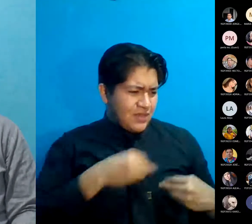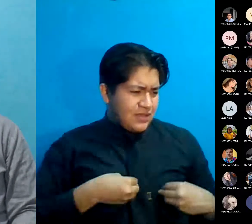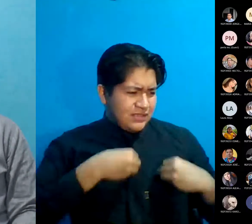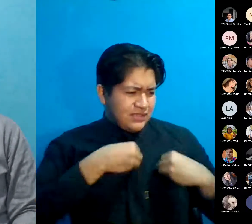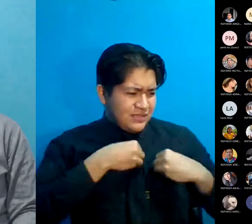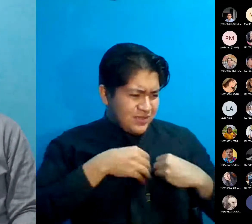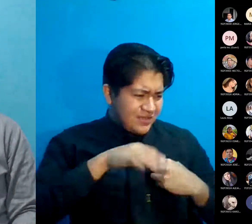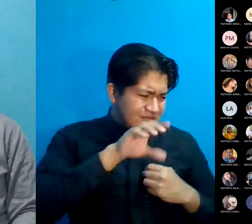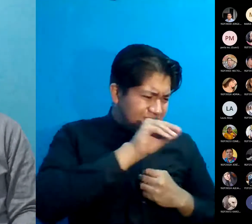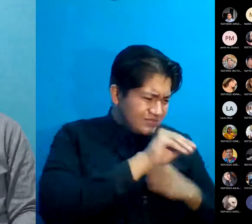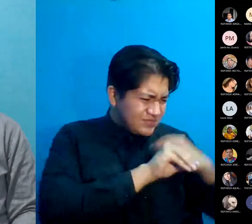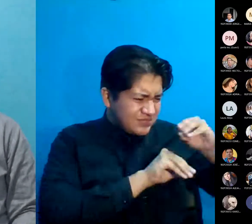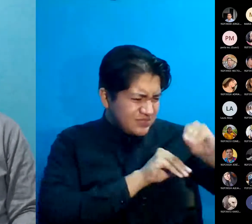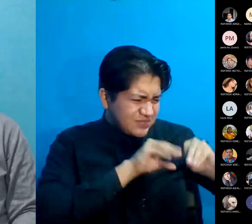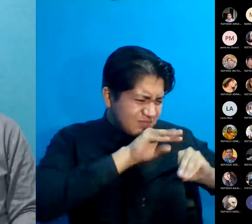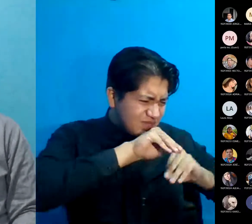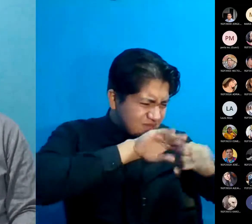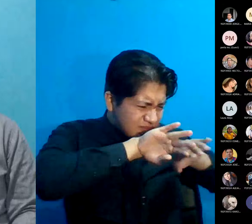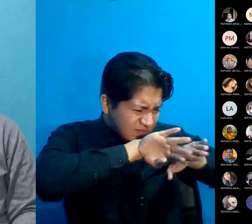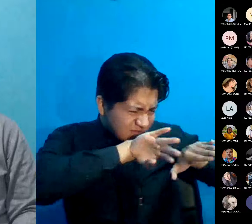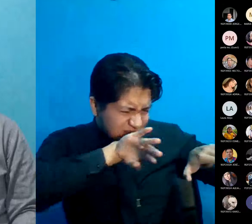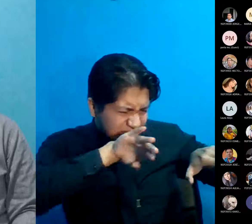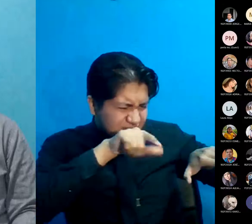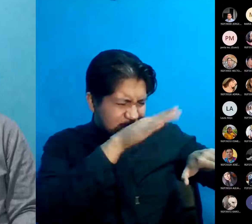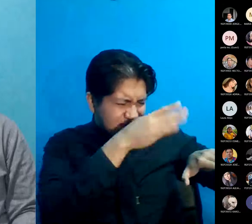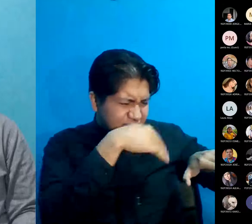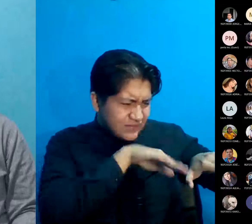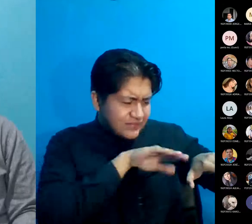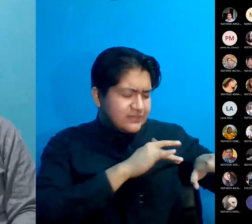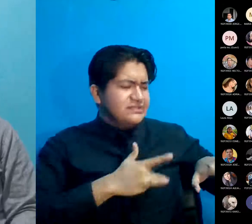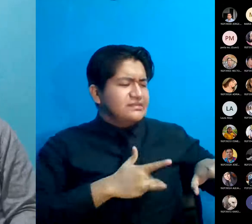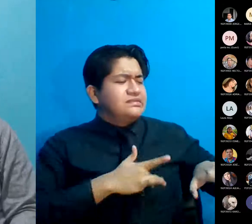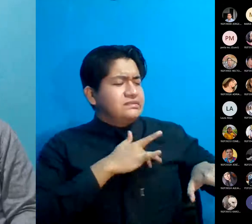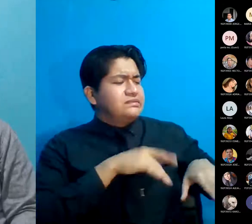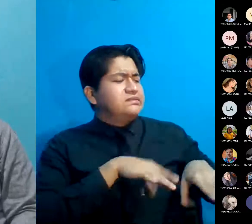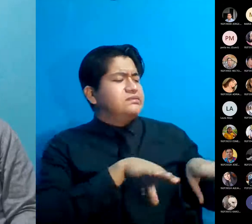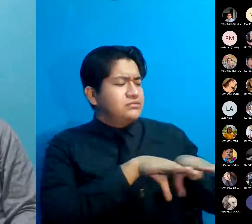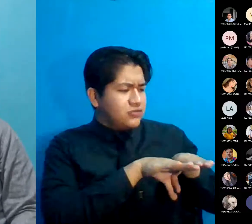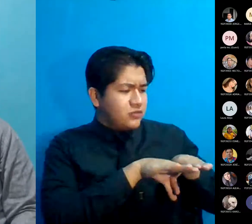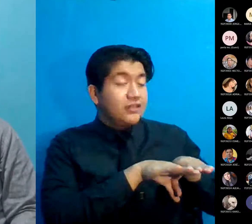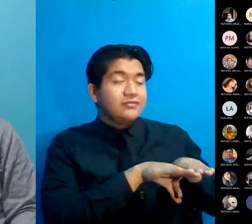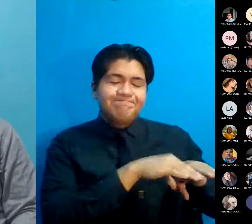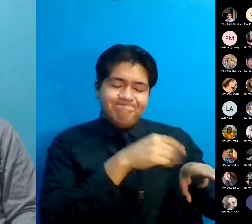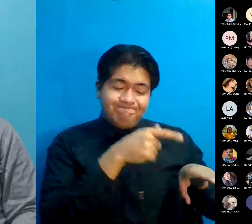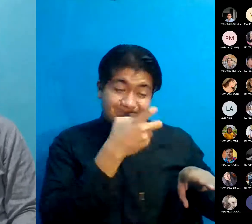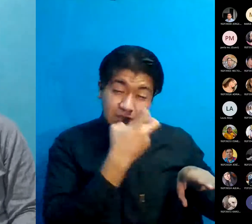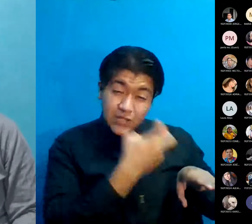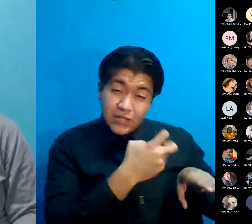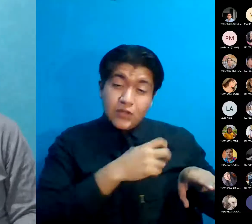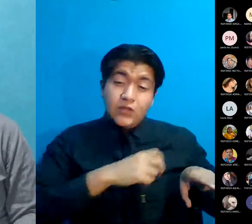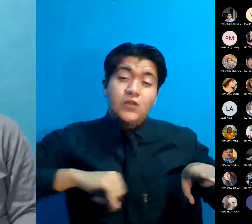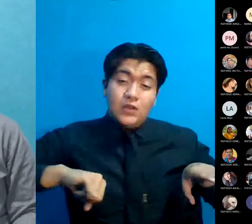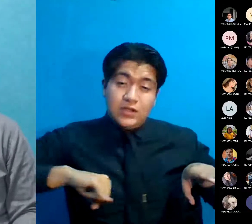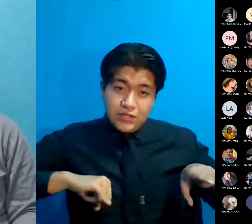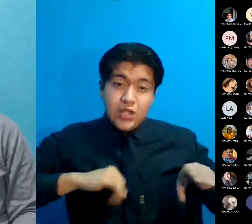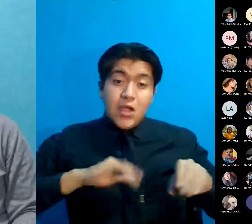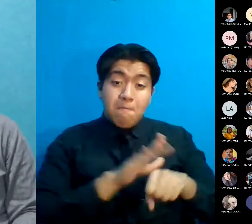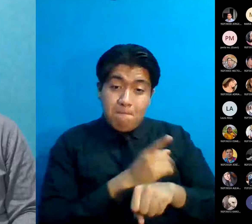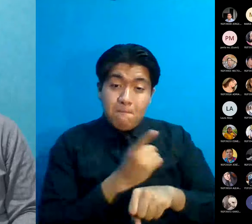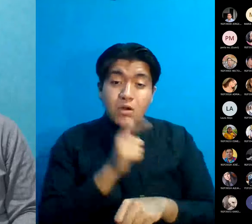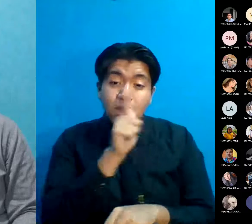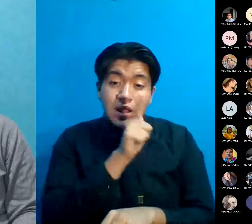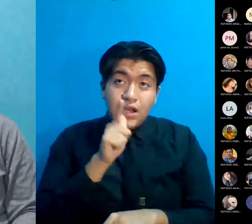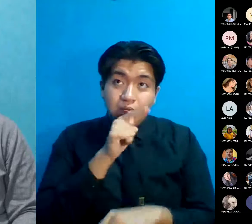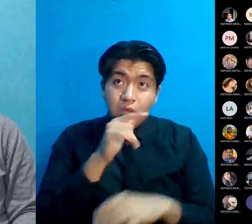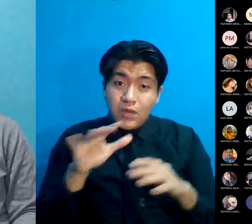en el proceso de traslación que se vea ese sentido, esa cultura sorda, precisamente. la lengua es cultura.